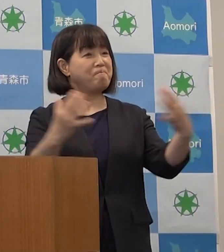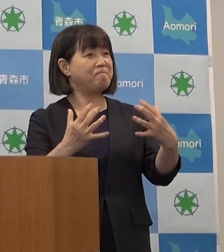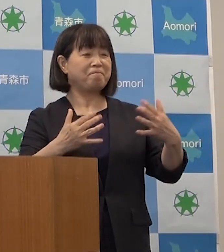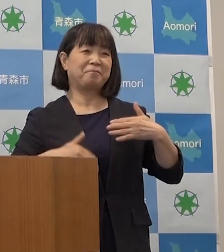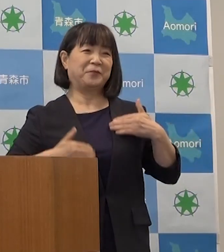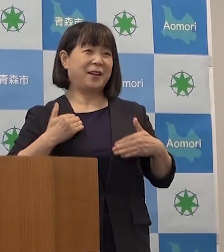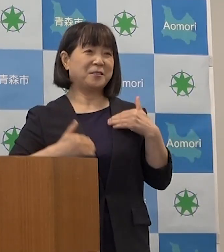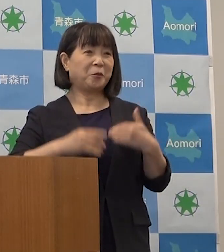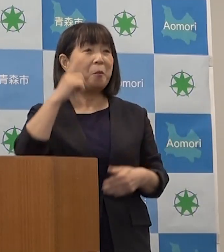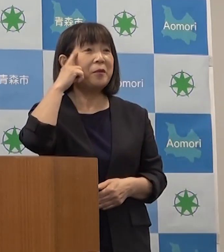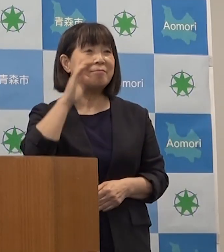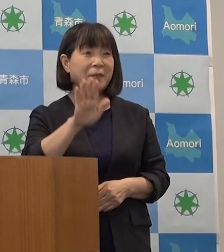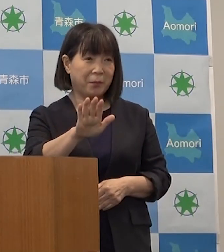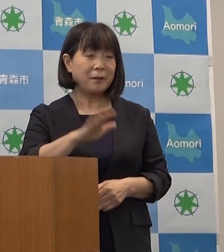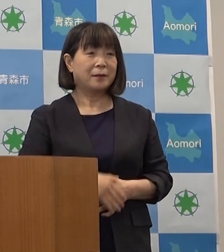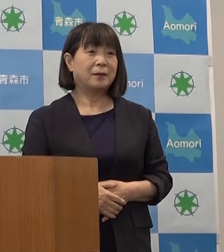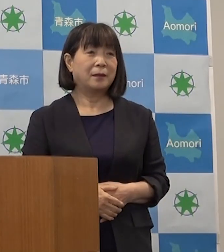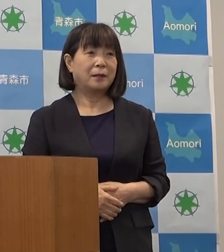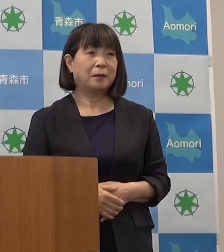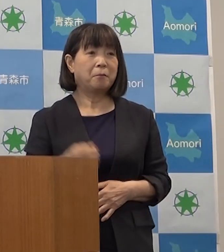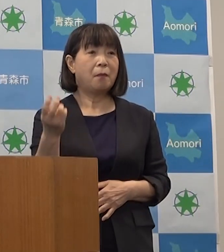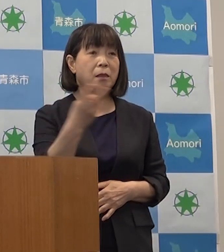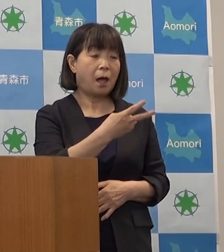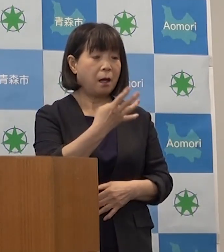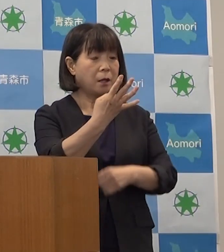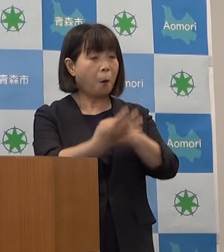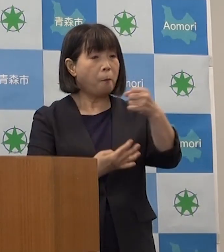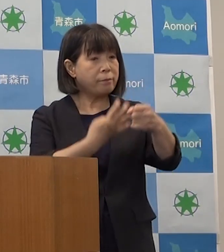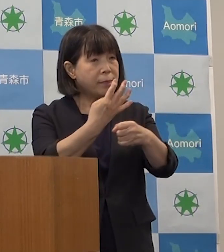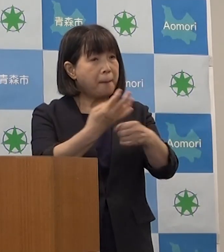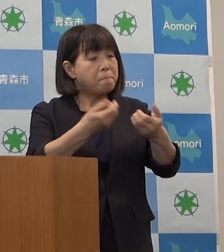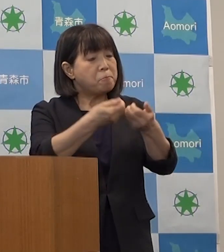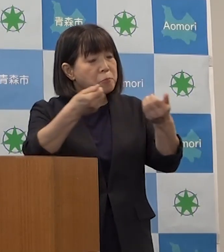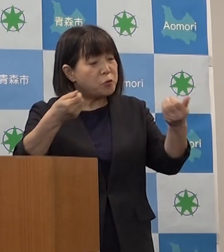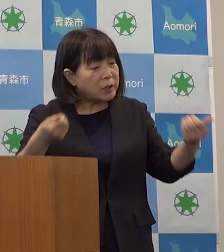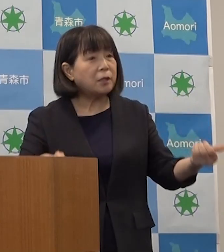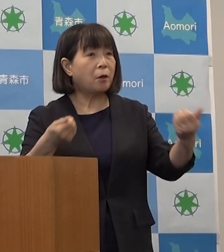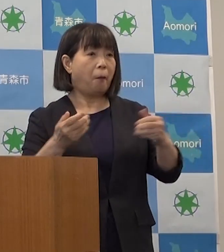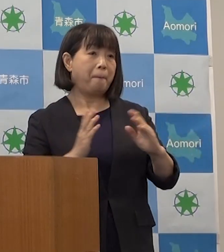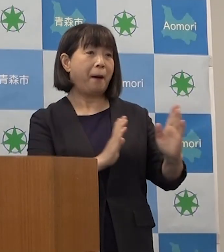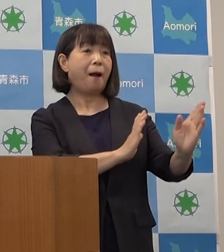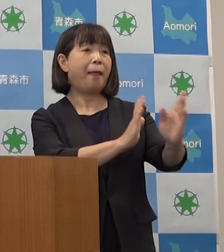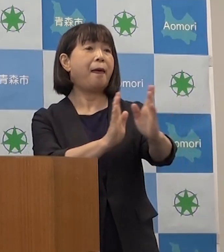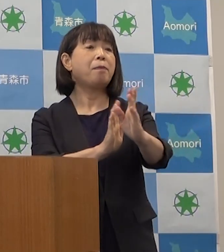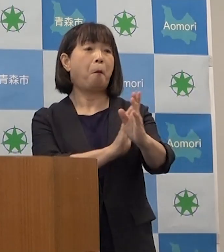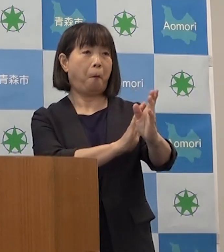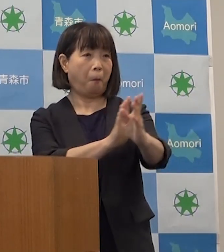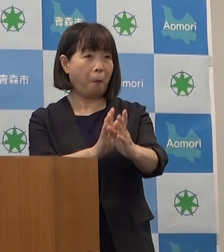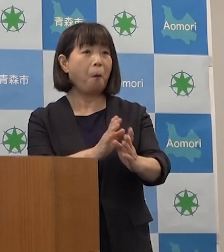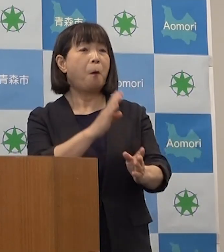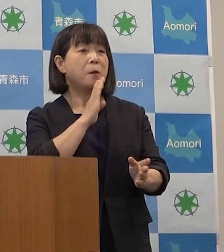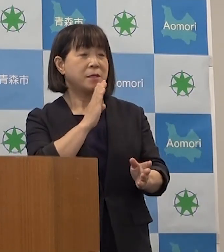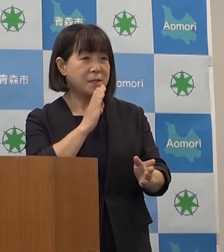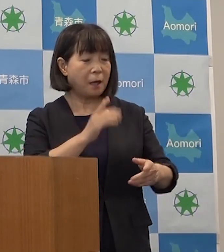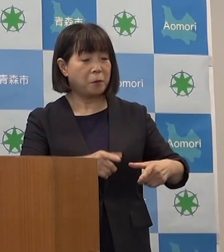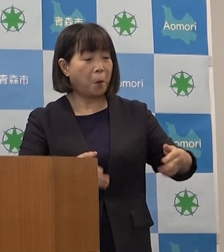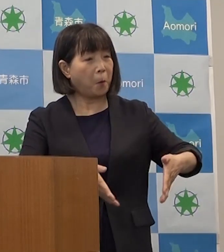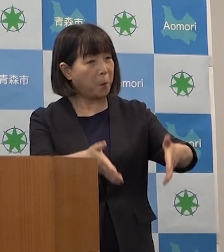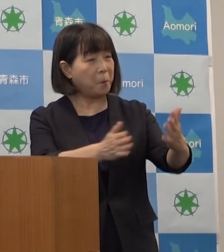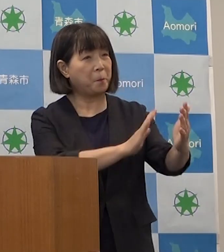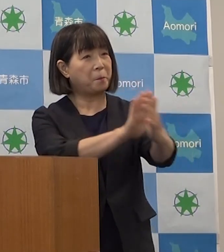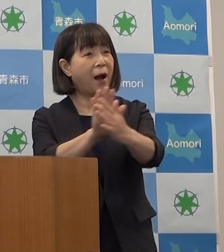。そしてまた4年ぶりの公道でのパレードっていうのが実現できたことが何より